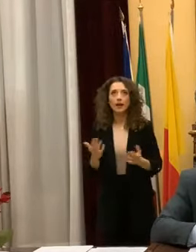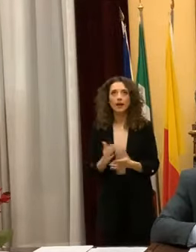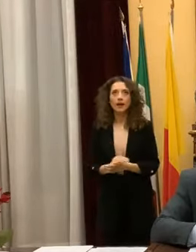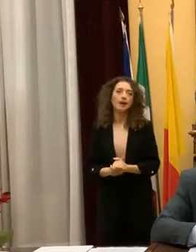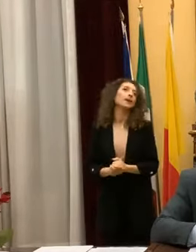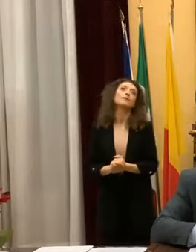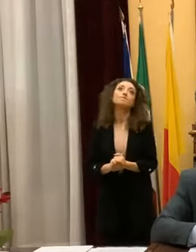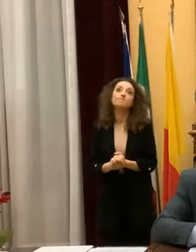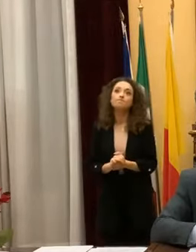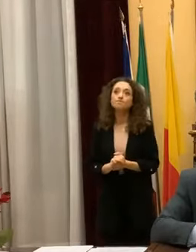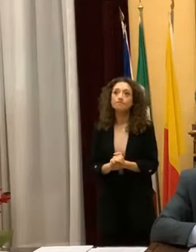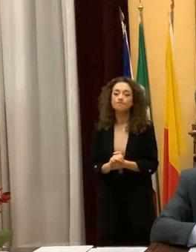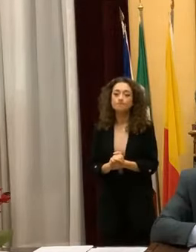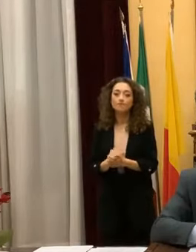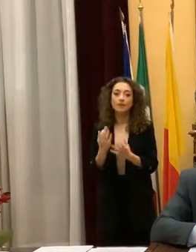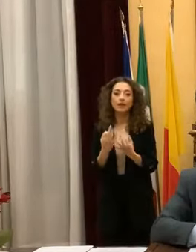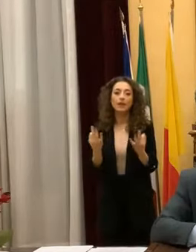naturalmente